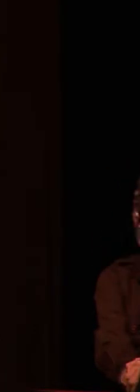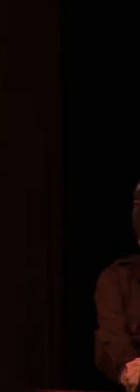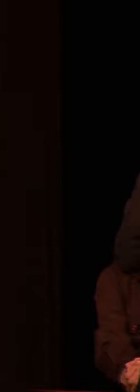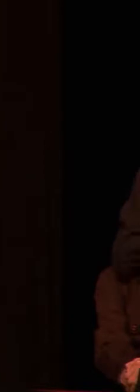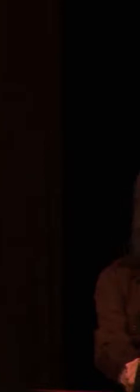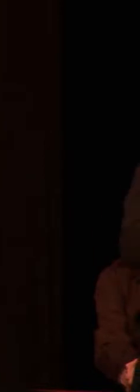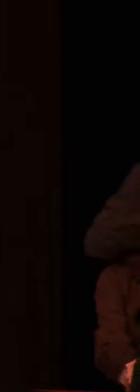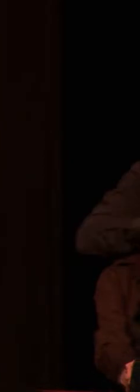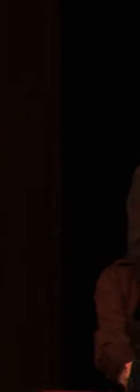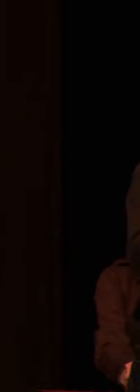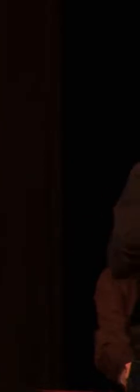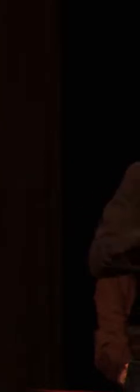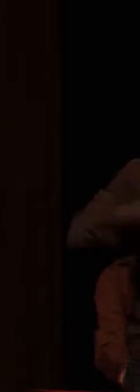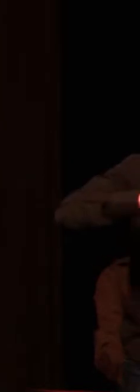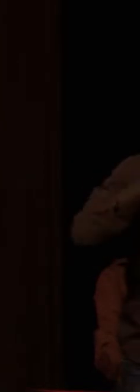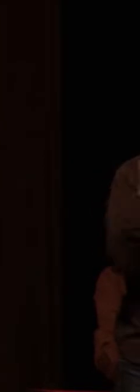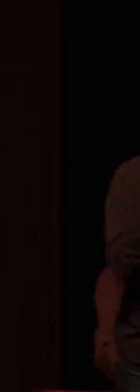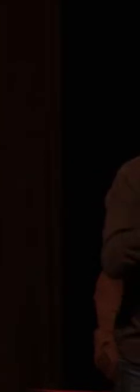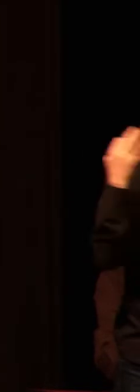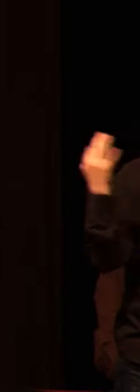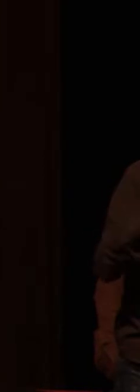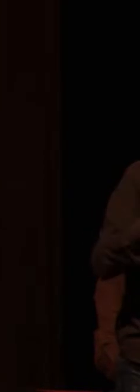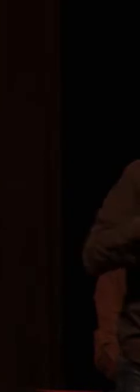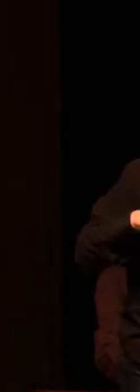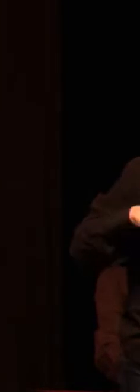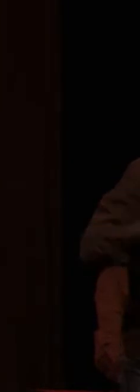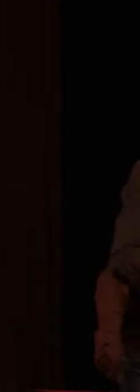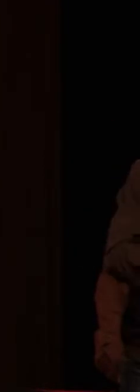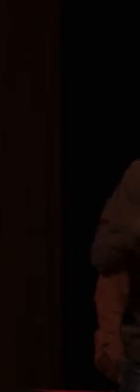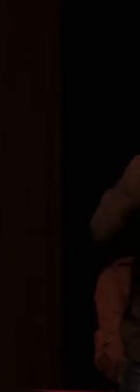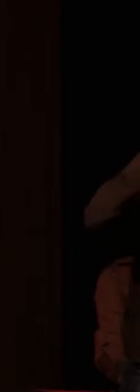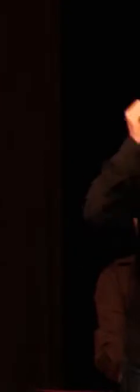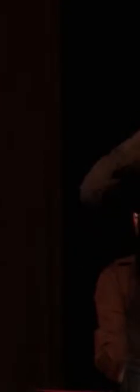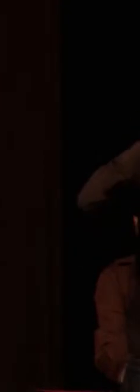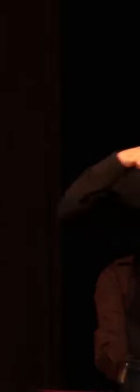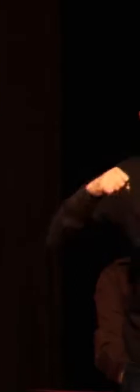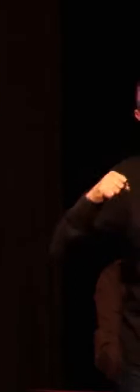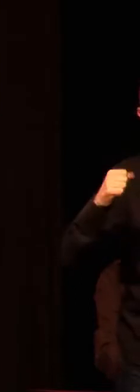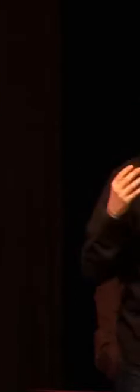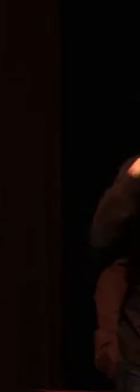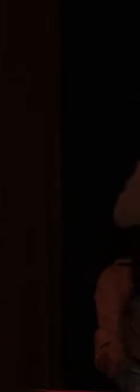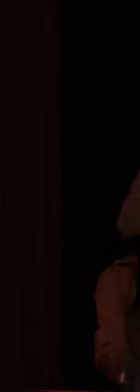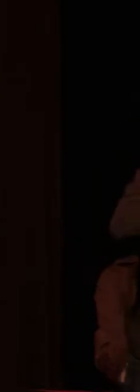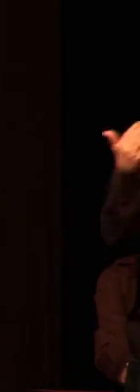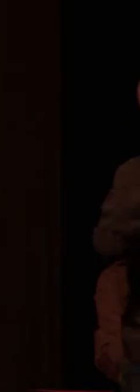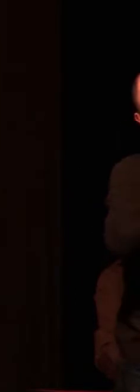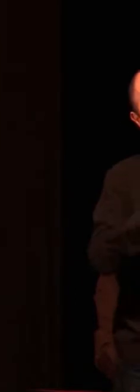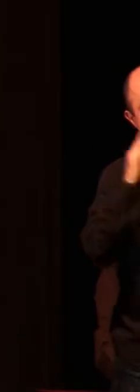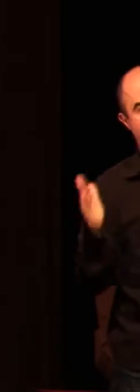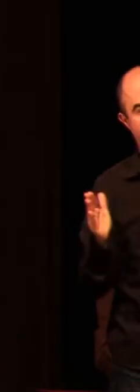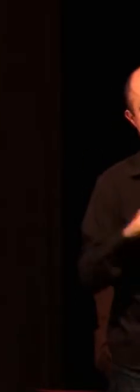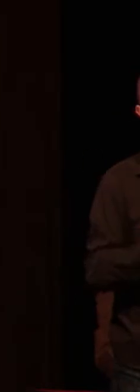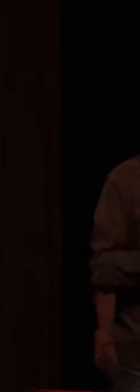esgotat. La nostra feina ara és apoderar-nos de la presa de decisions dins i fora de les